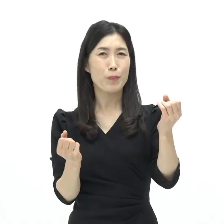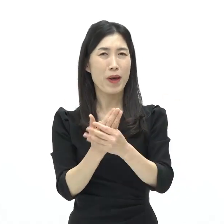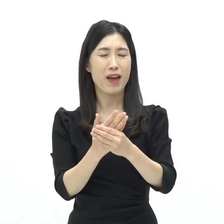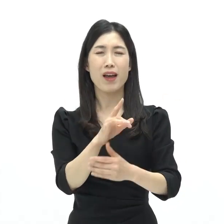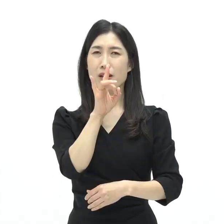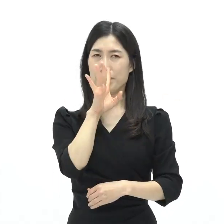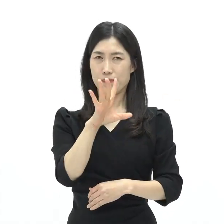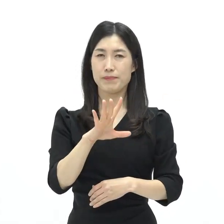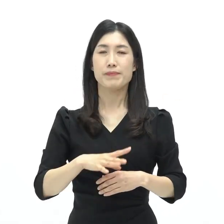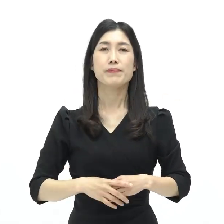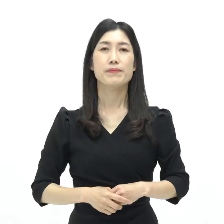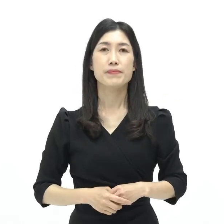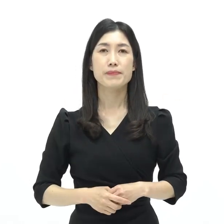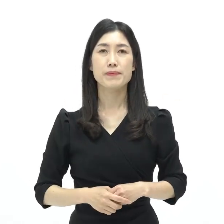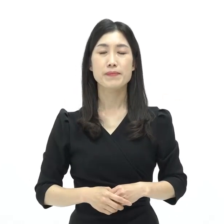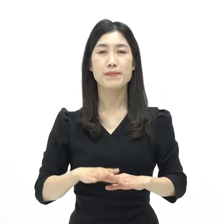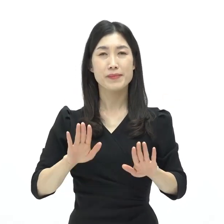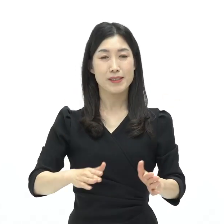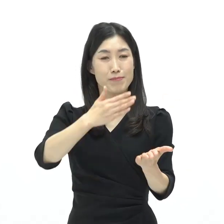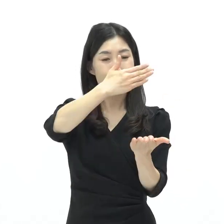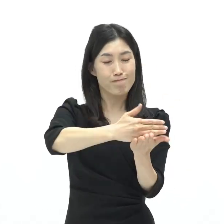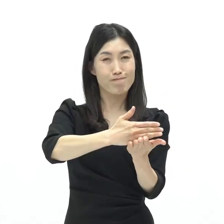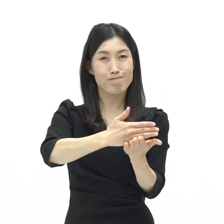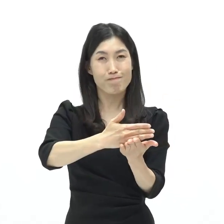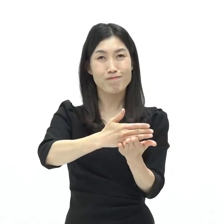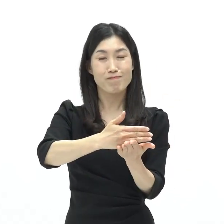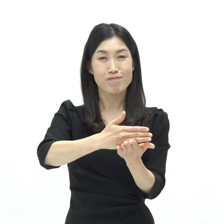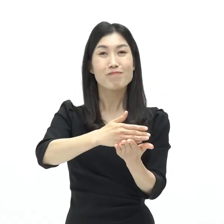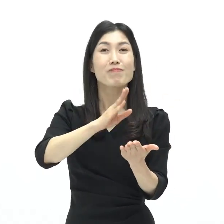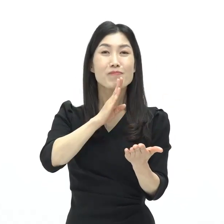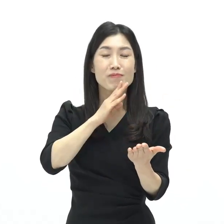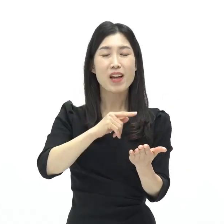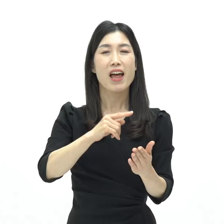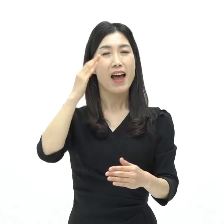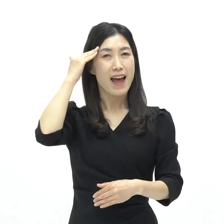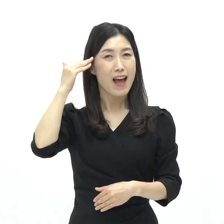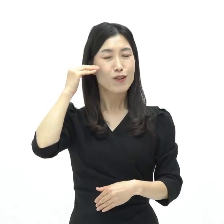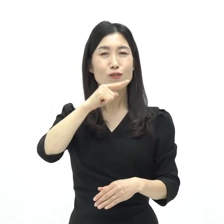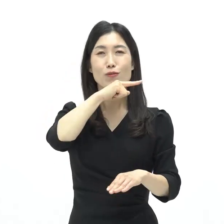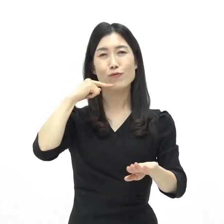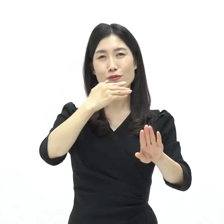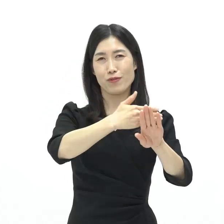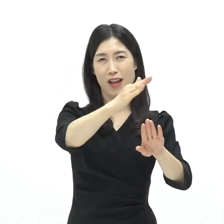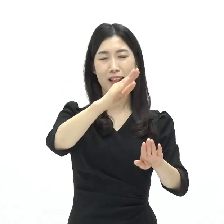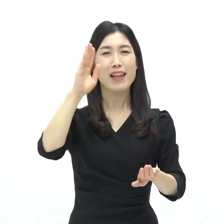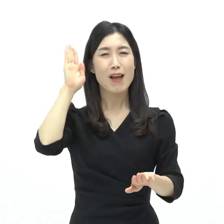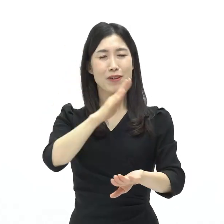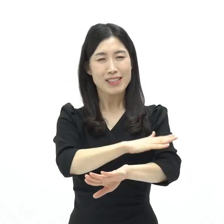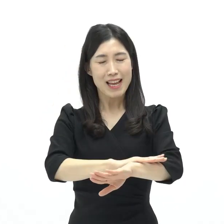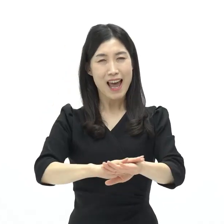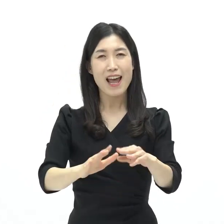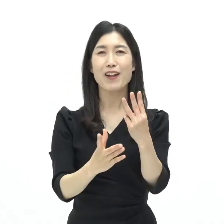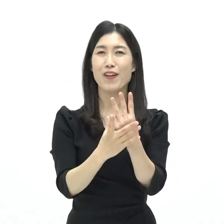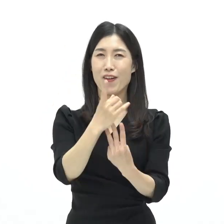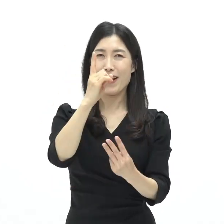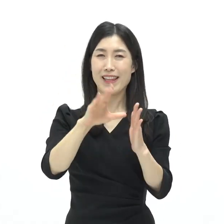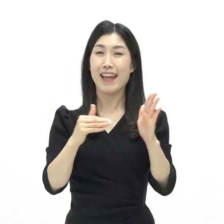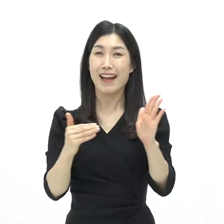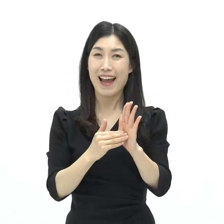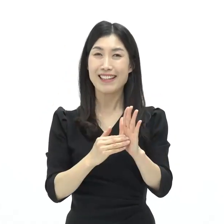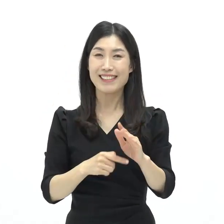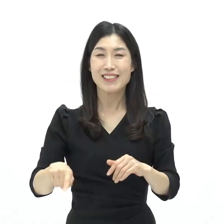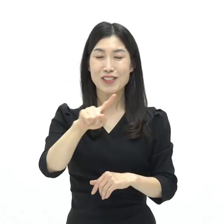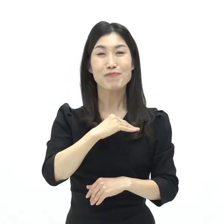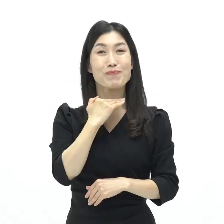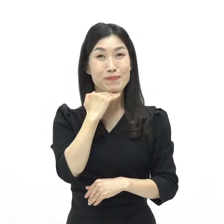끔찍한 전쟁은 일어나선 안 돼요. 분단 상태인 우리나라, 남과 북이 평화롭게 통일을 하는 그날을